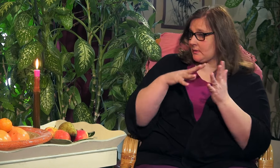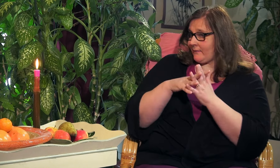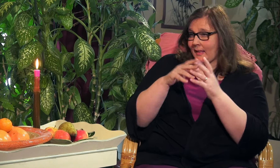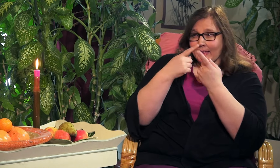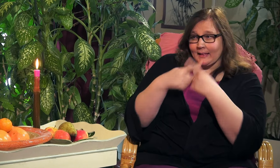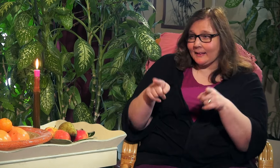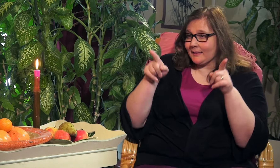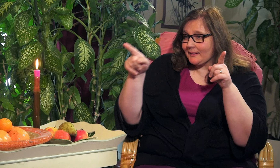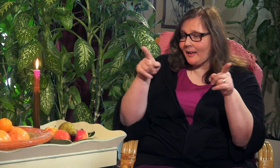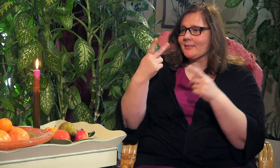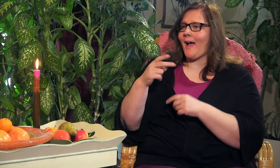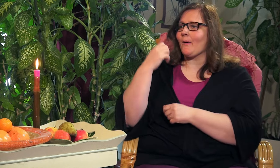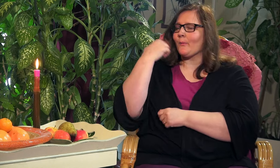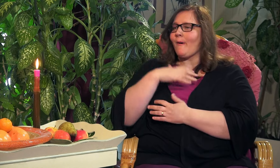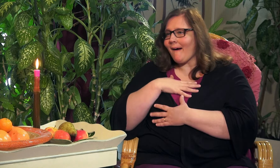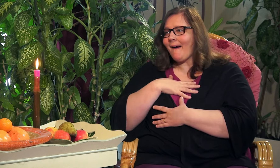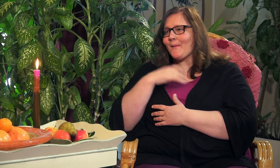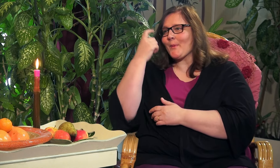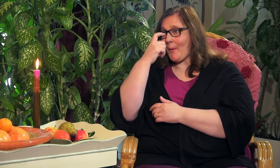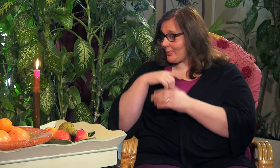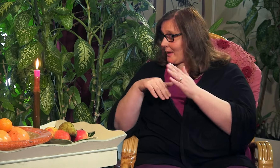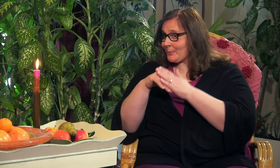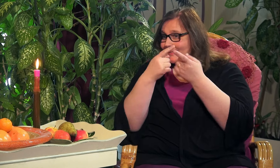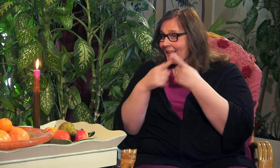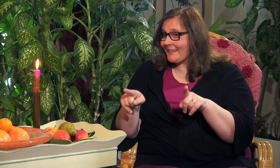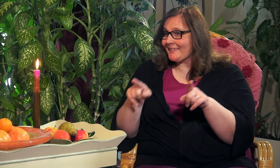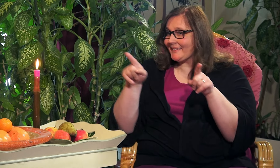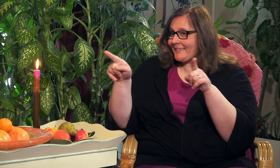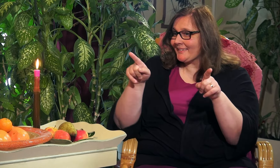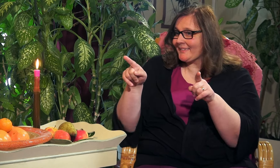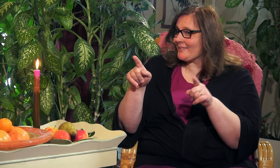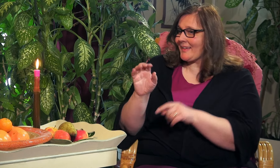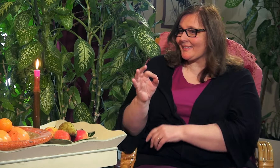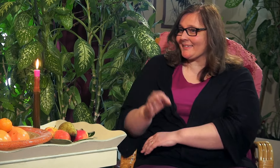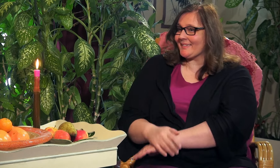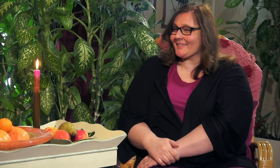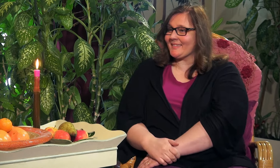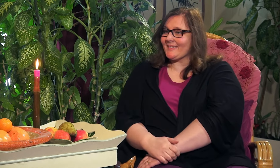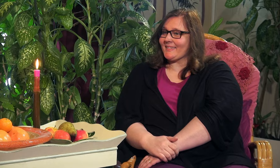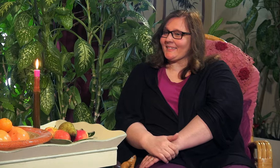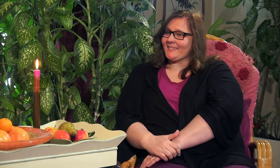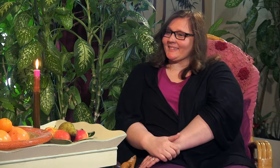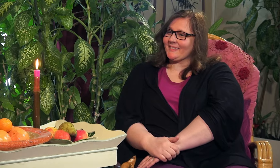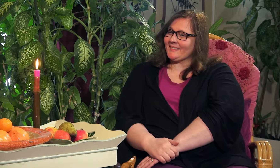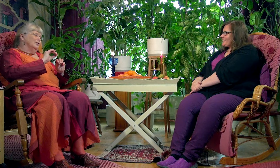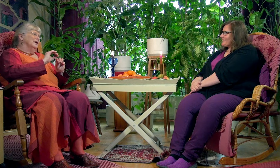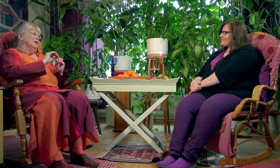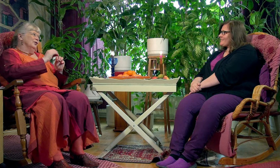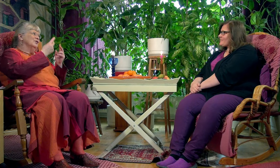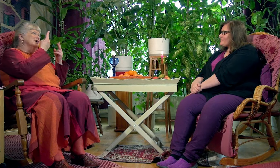sanotusti enemmän kuulevien maailmaan. Ja sitten kun puhutaan huumorista ja vitseistä, niin Kuurojen maailmassa ja kuulevien